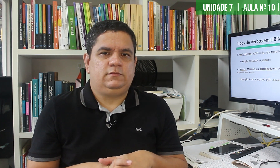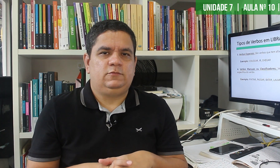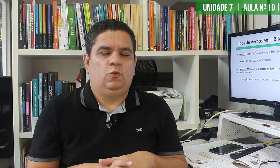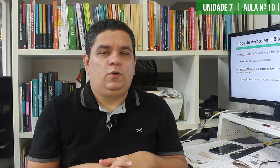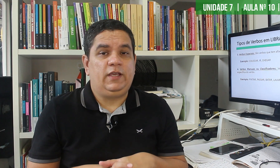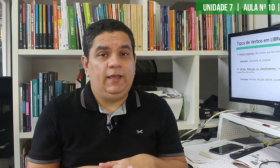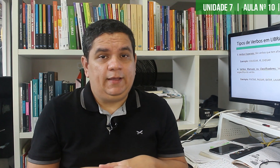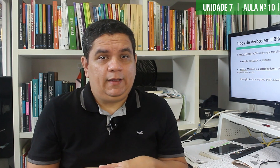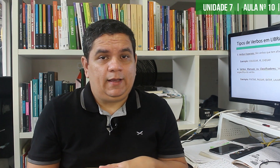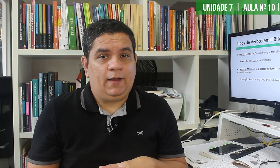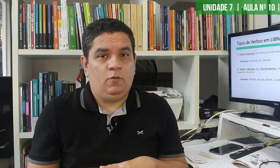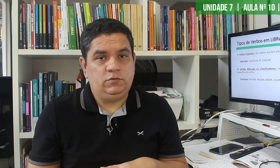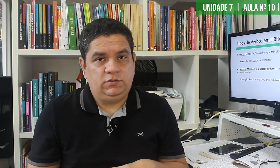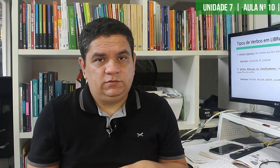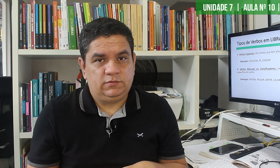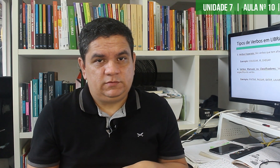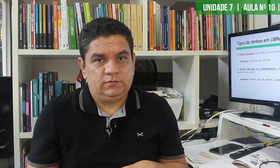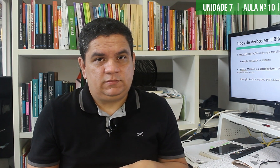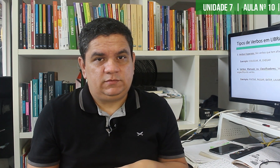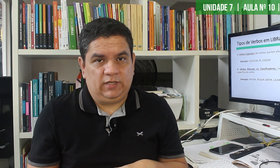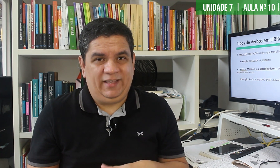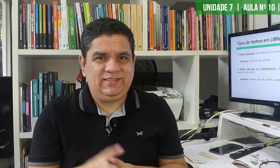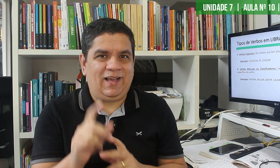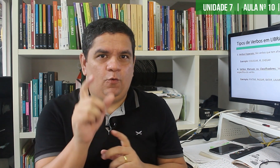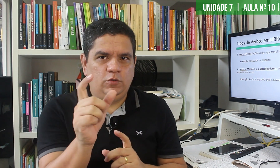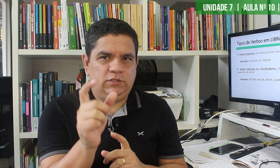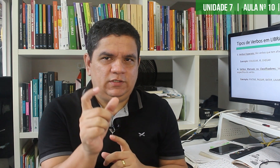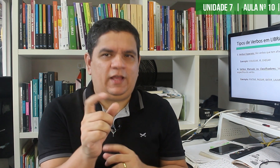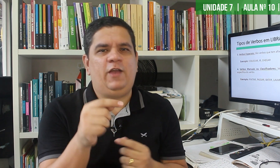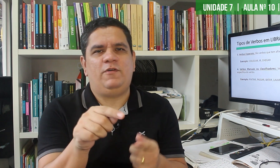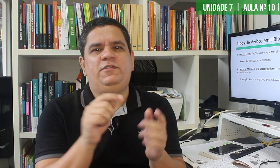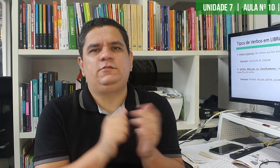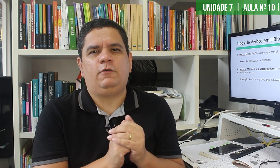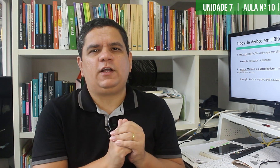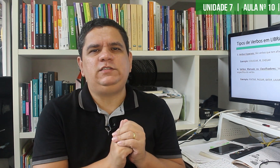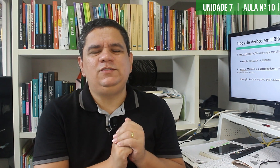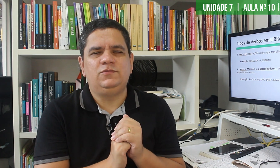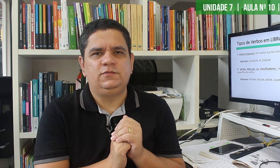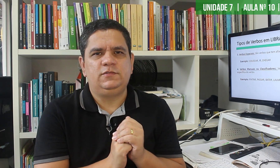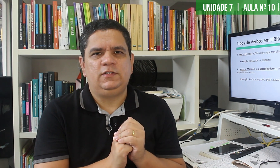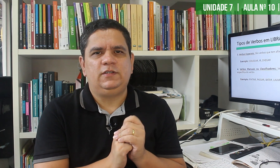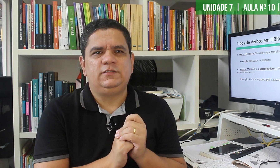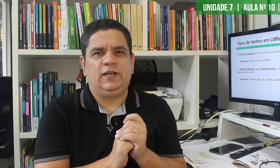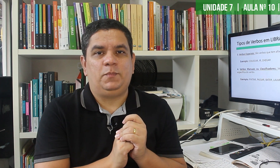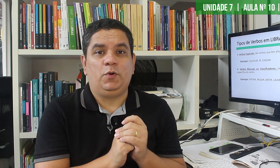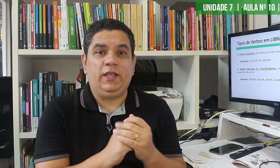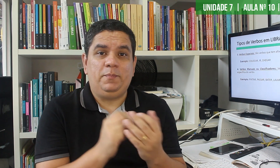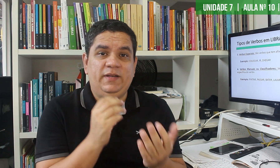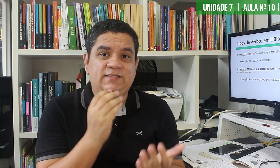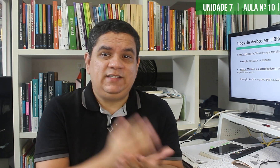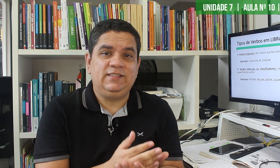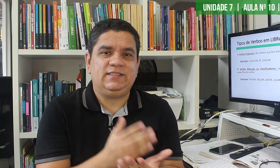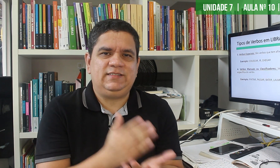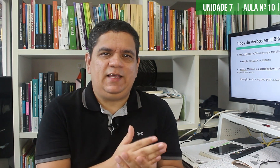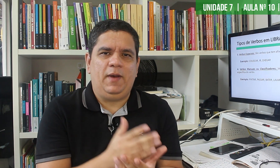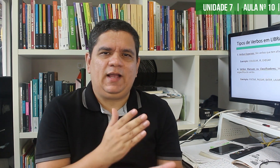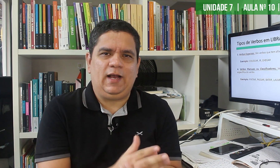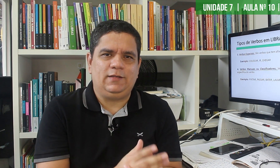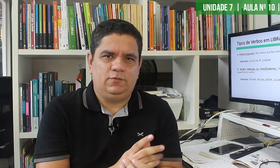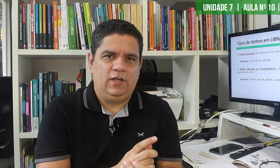o que, aonde. Tá? Esse aonde é o afixo locativo, tá? Porque ele precisa ser marcado.